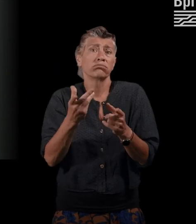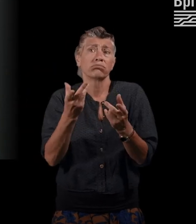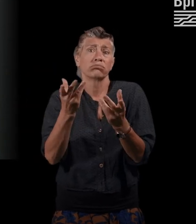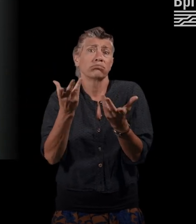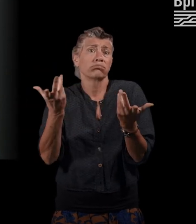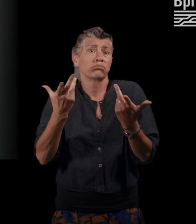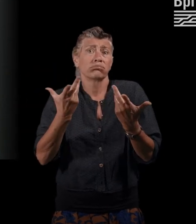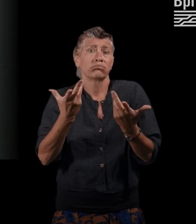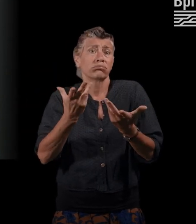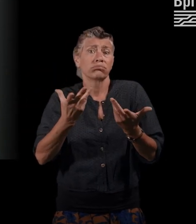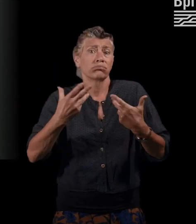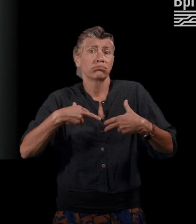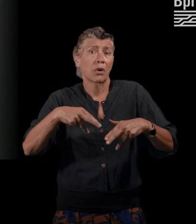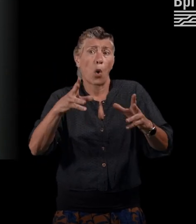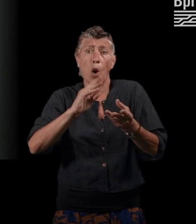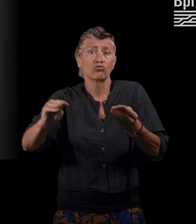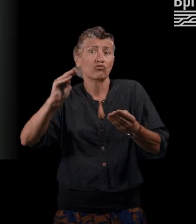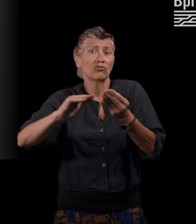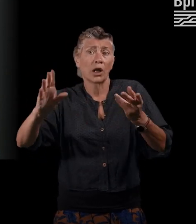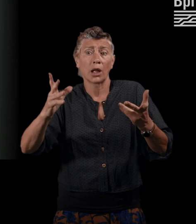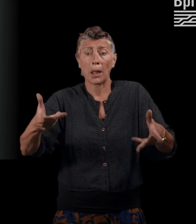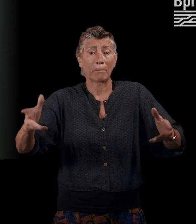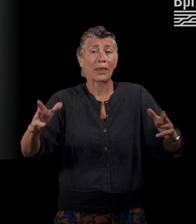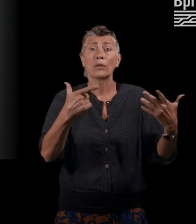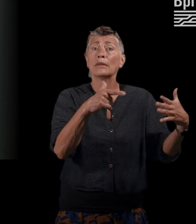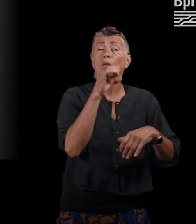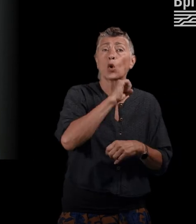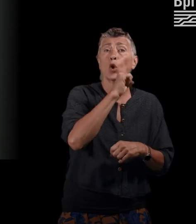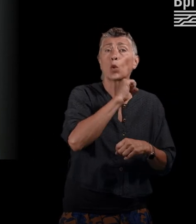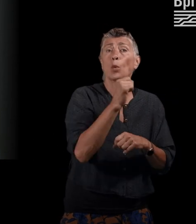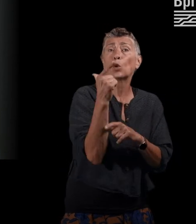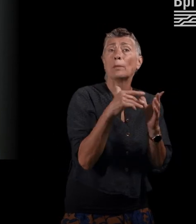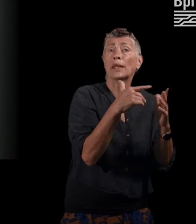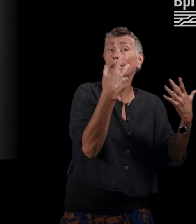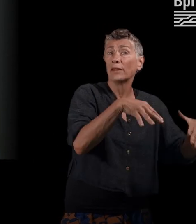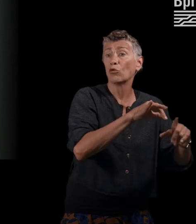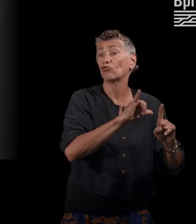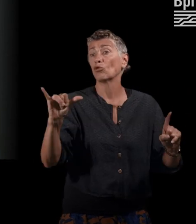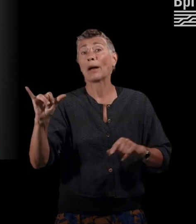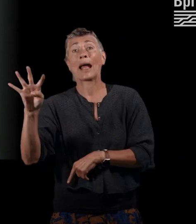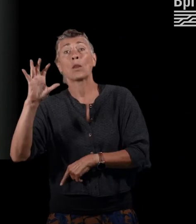la rue et comme cette période du 17 octobre 2019 au 4 août 2020.